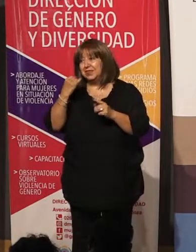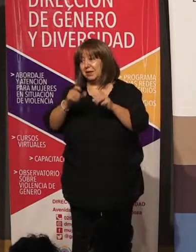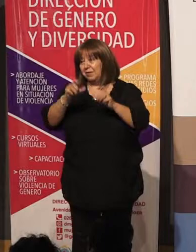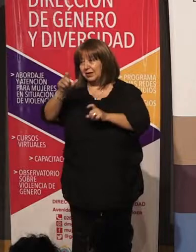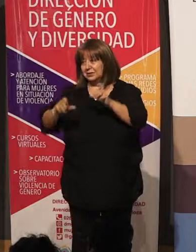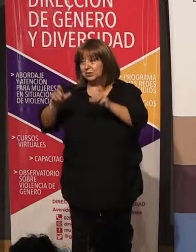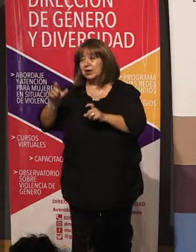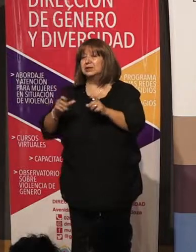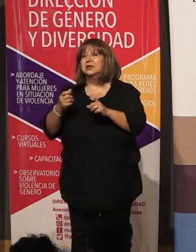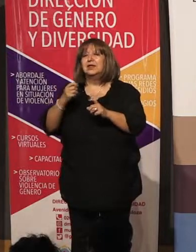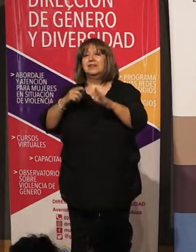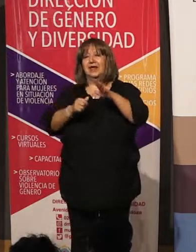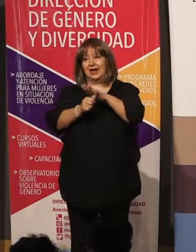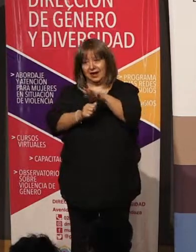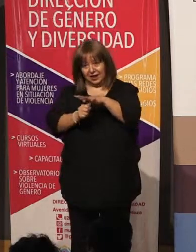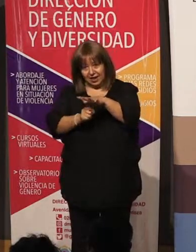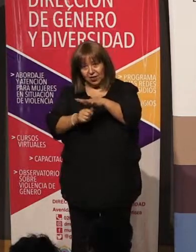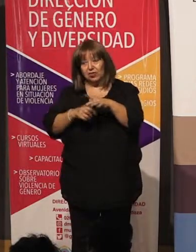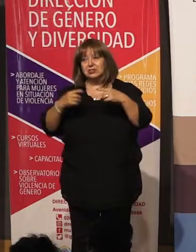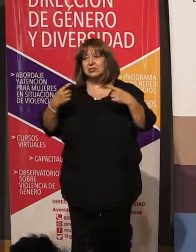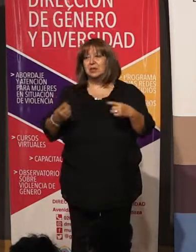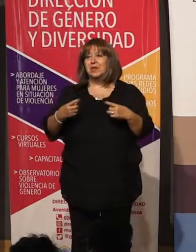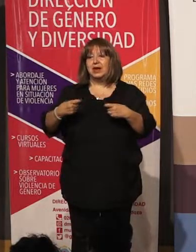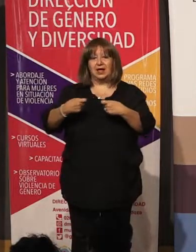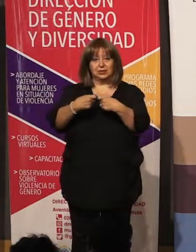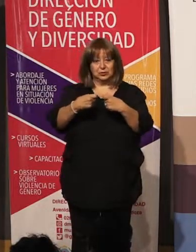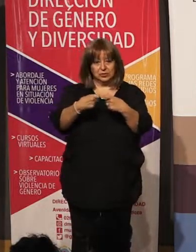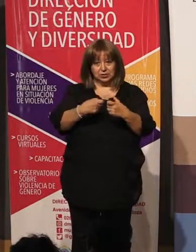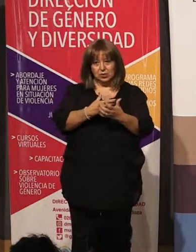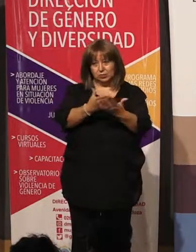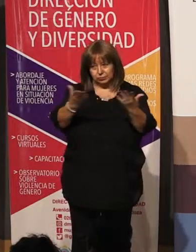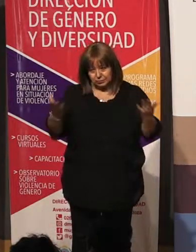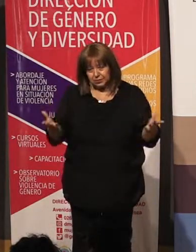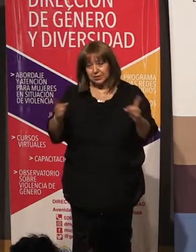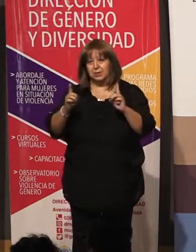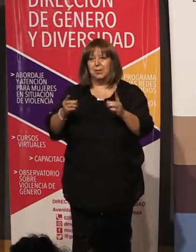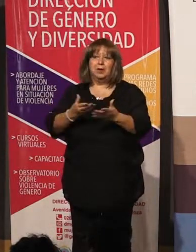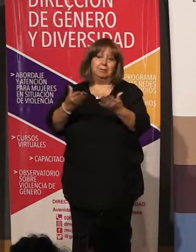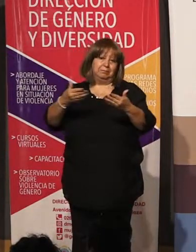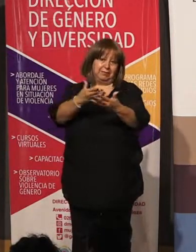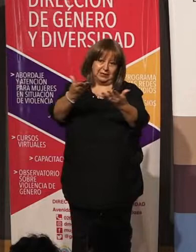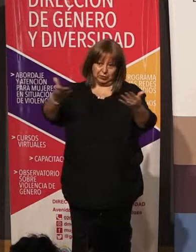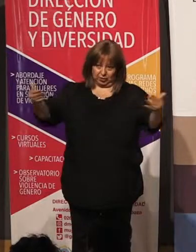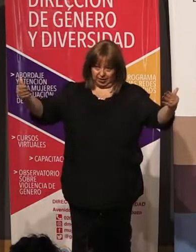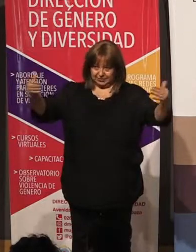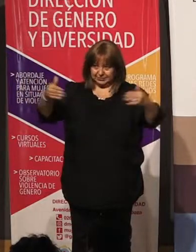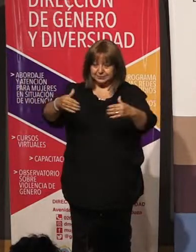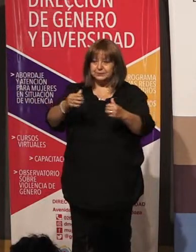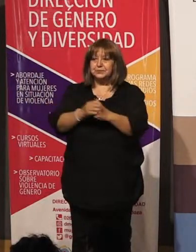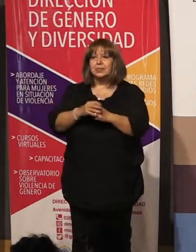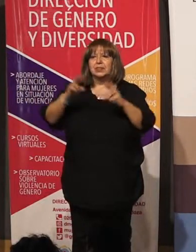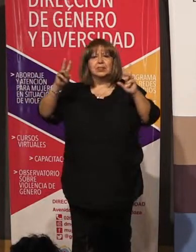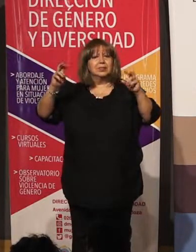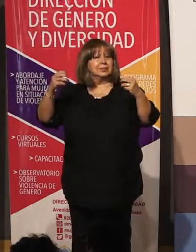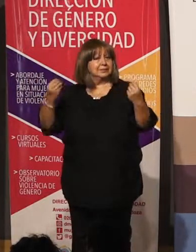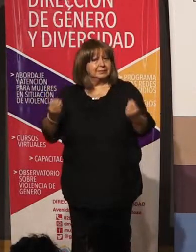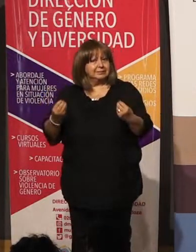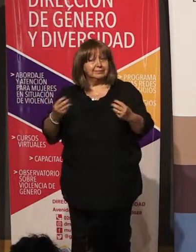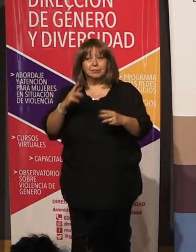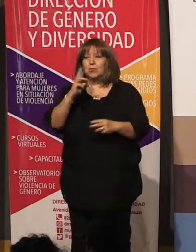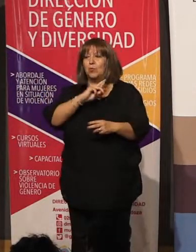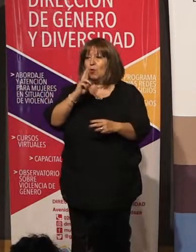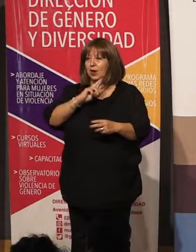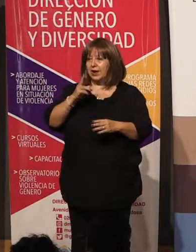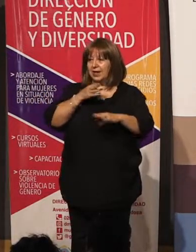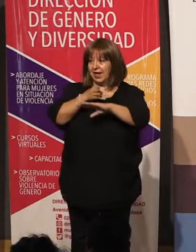entidades, organizaciones de la sociedad civil y público en general. El tema que nos convoca a todos hoy es mujeres